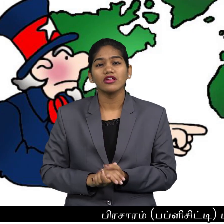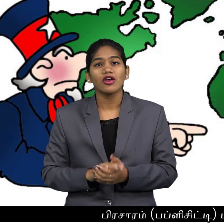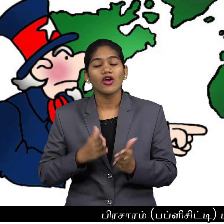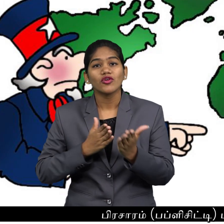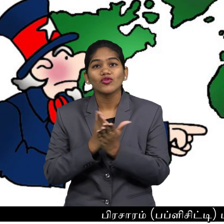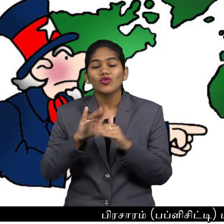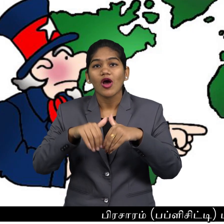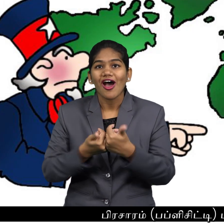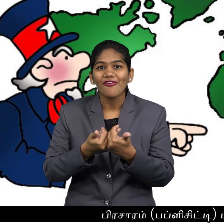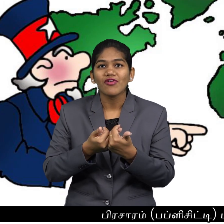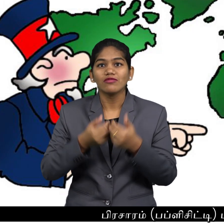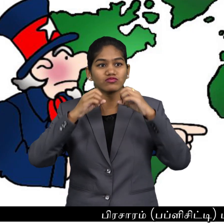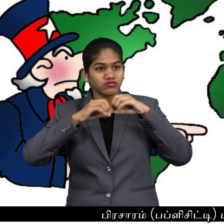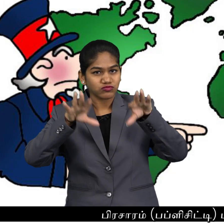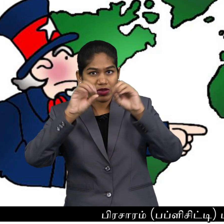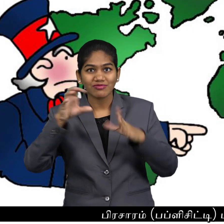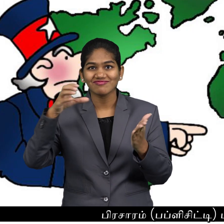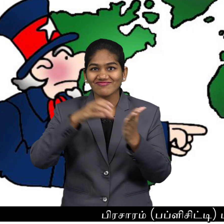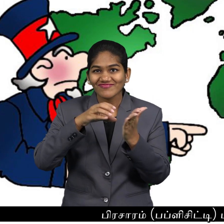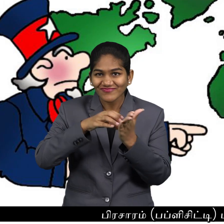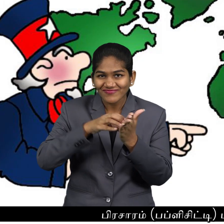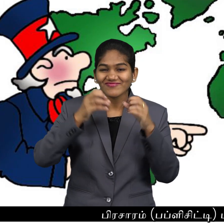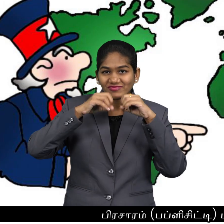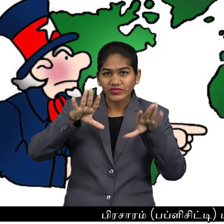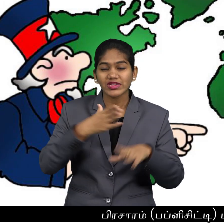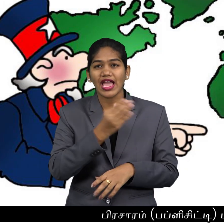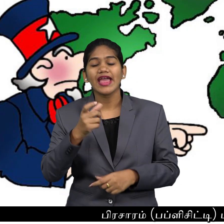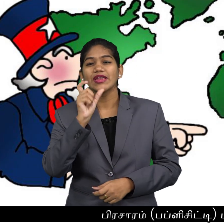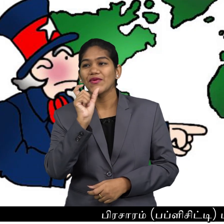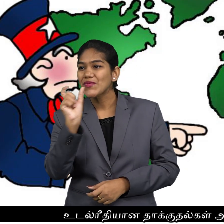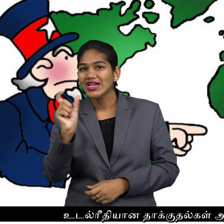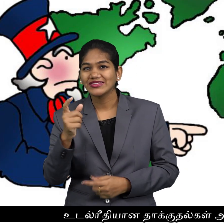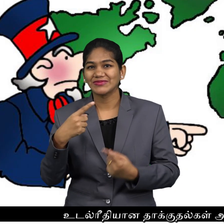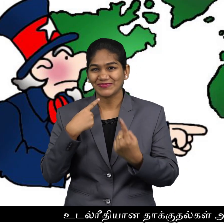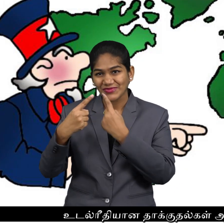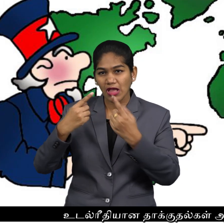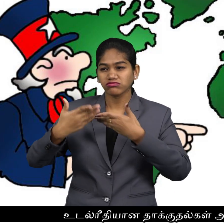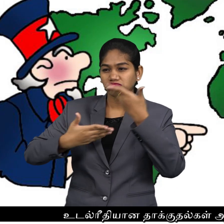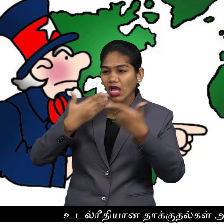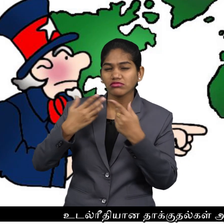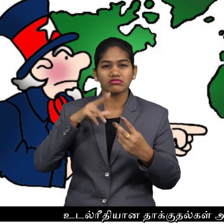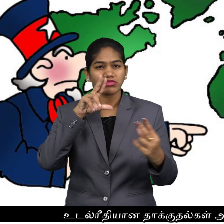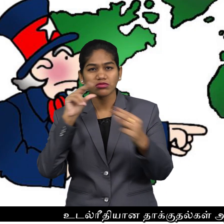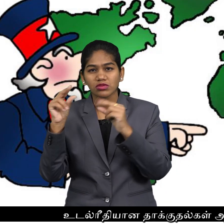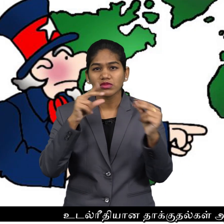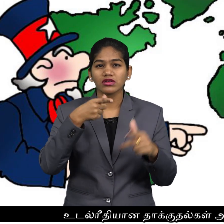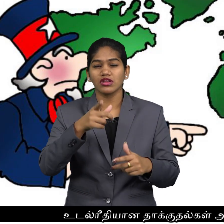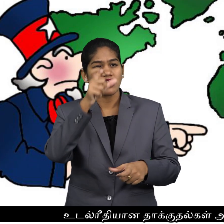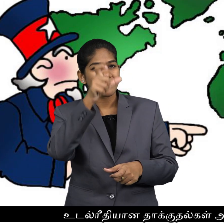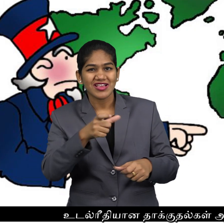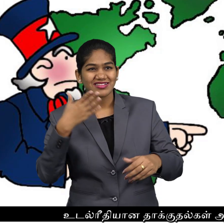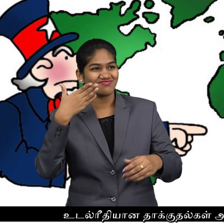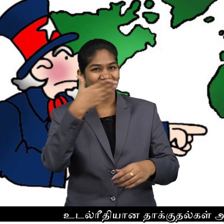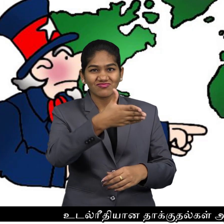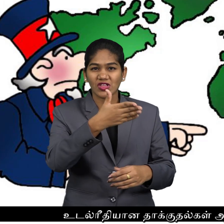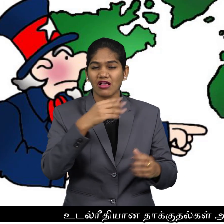பிரச்சாரம் அதாவது பப்ளிசிட்டி மற்றும் வார்த்தைகள் மூலம் உடல் ரீதியான தாக்குதல்கள் அல்லது